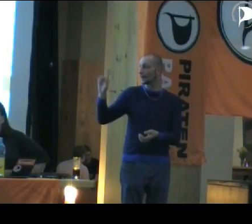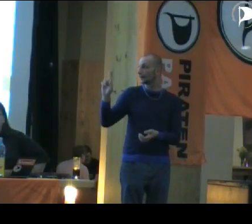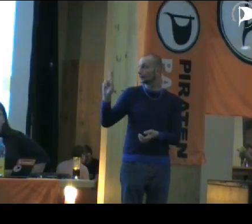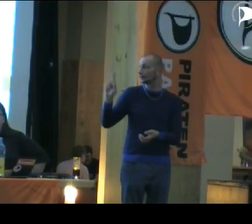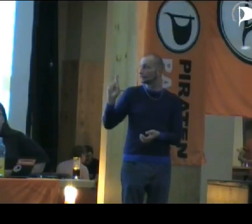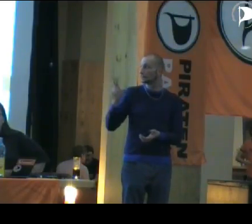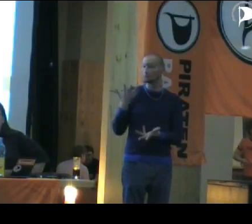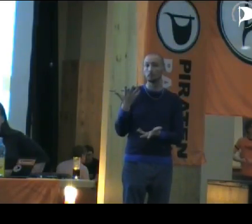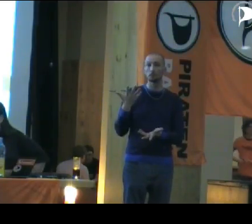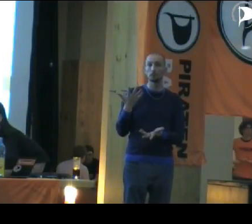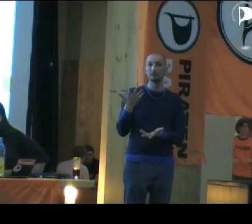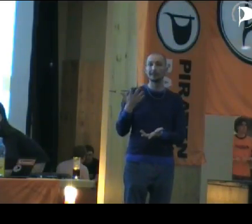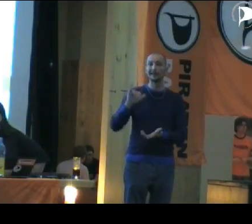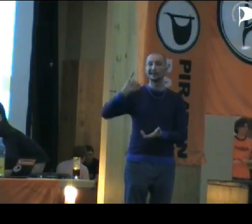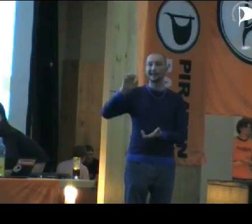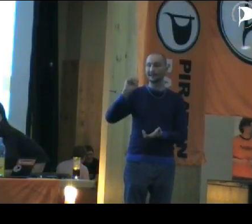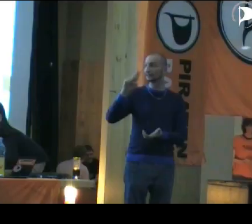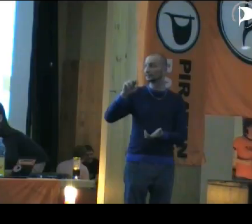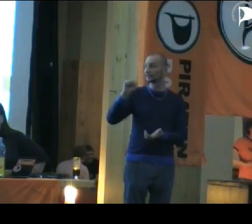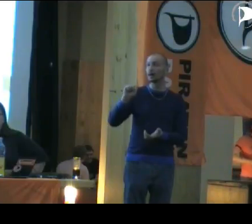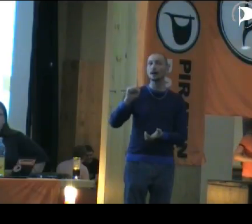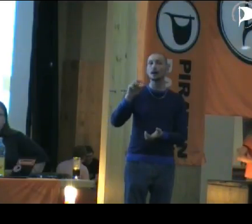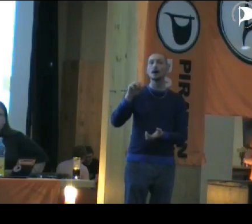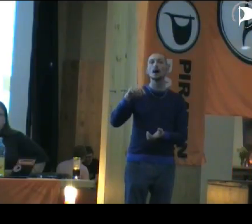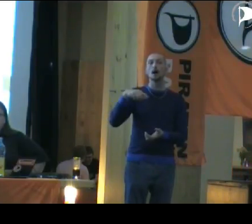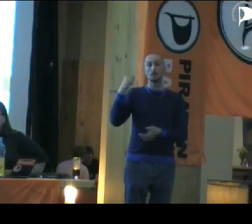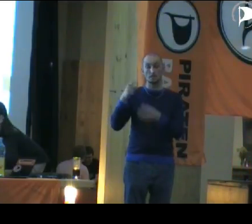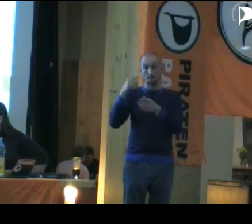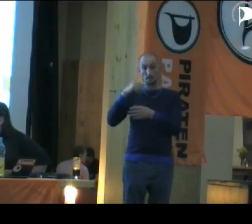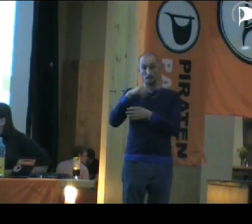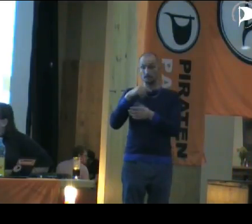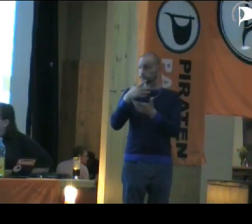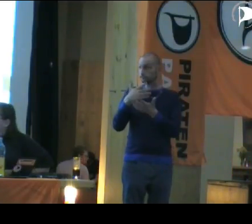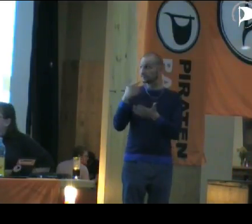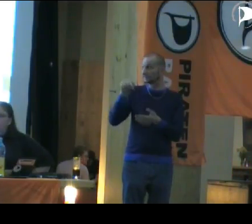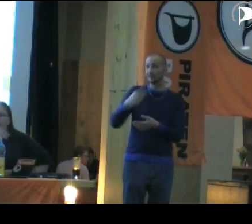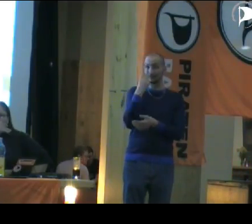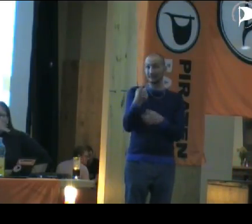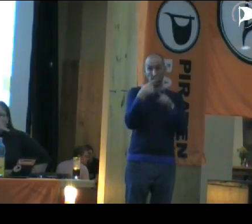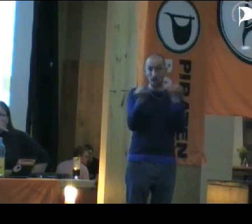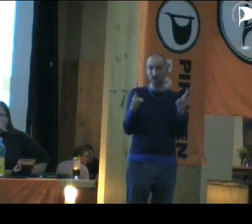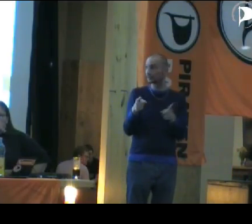also das sind jetzt in der hand anders aus wir tragen ok